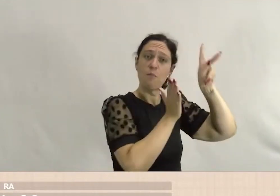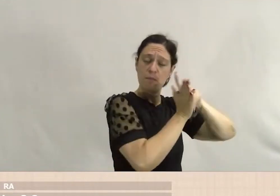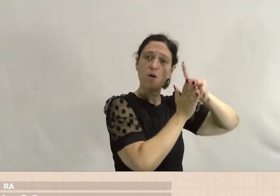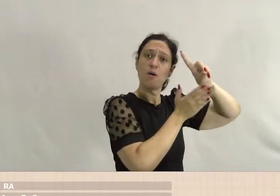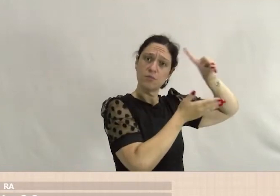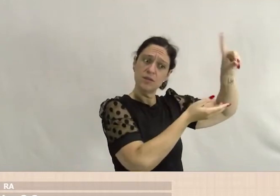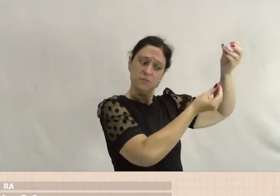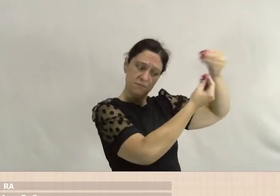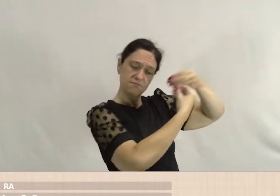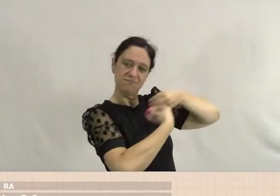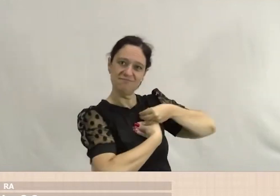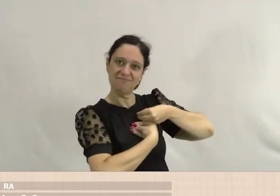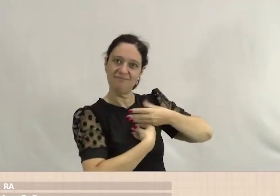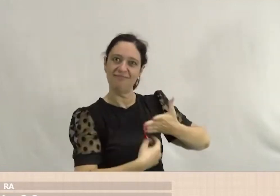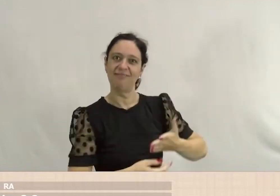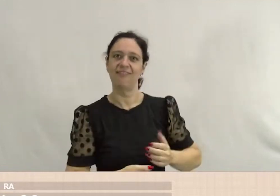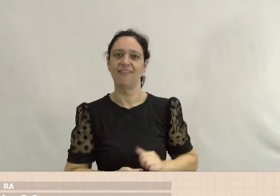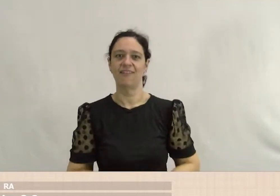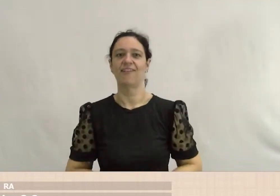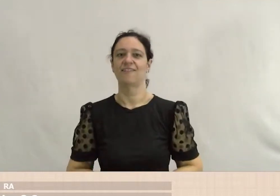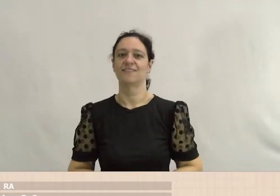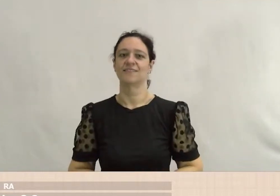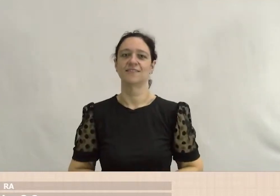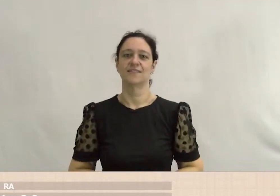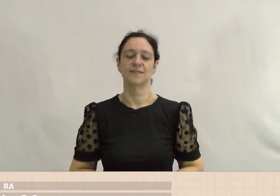Jesus. Então Deus,